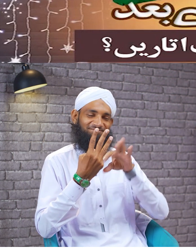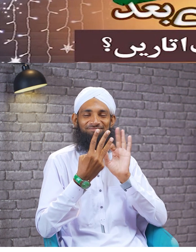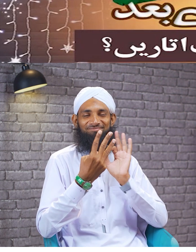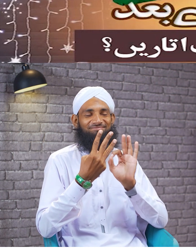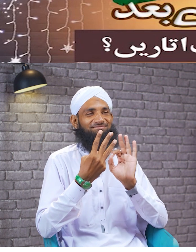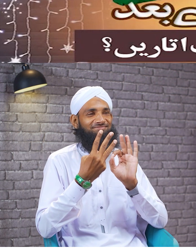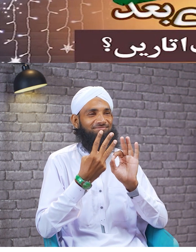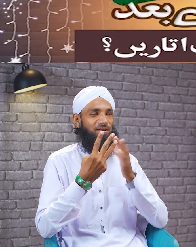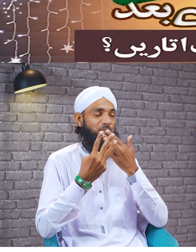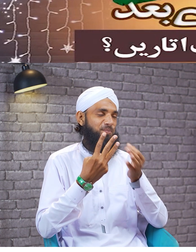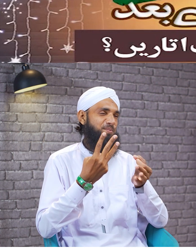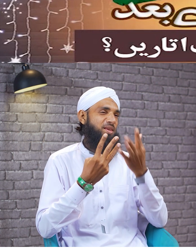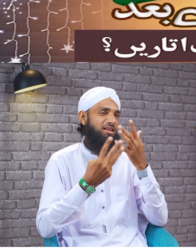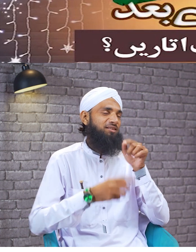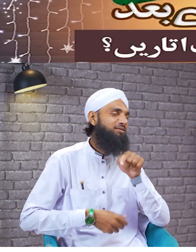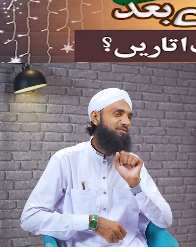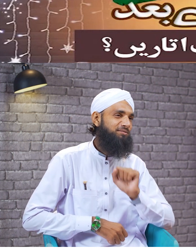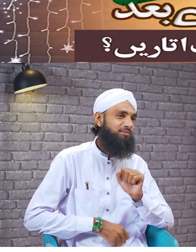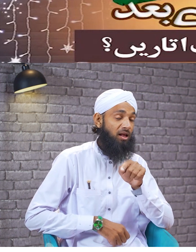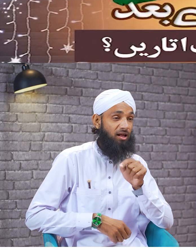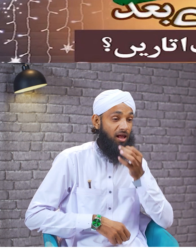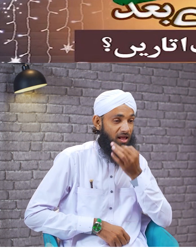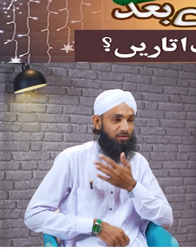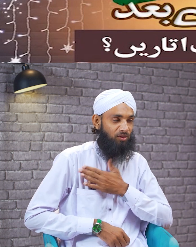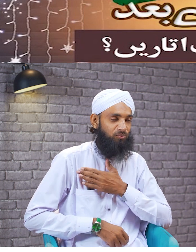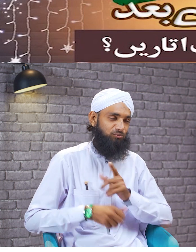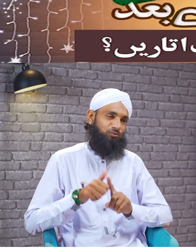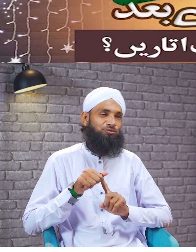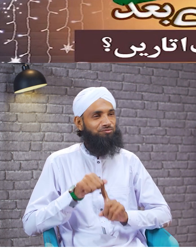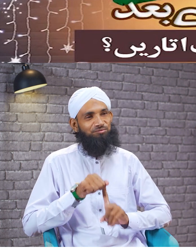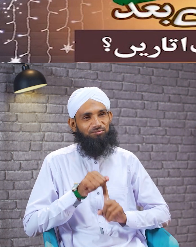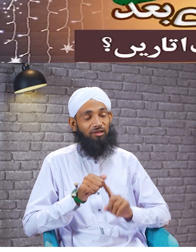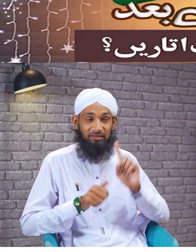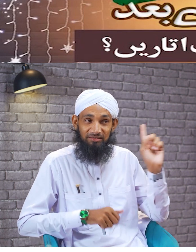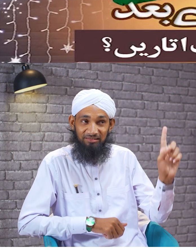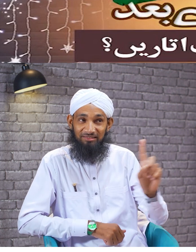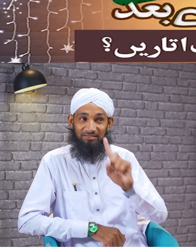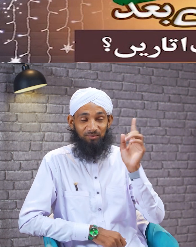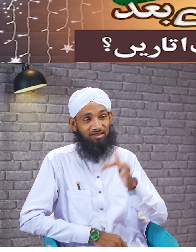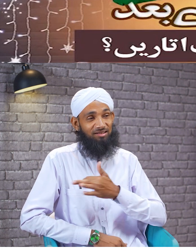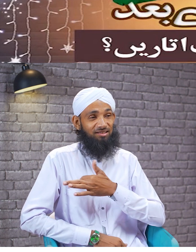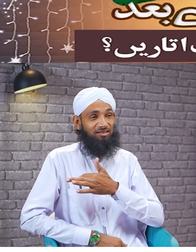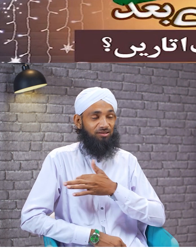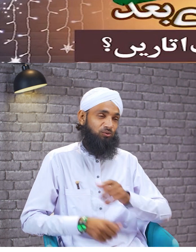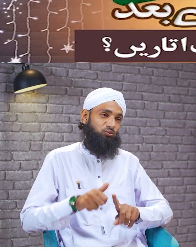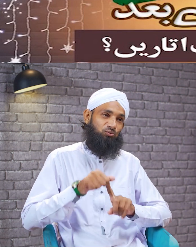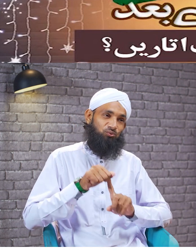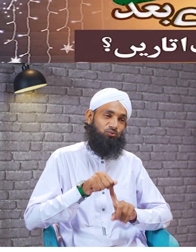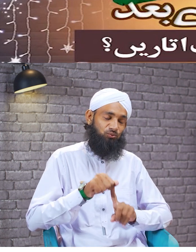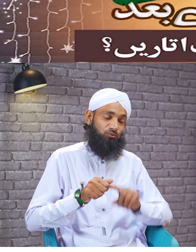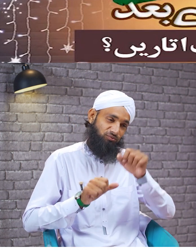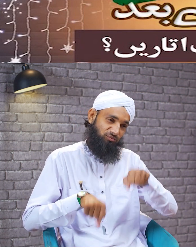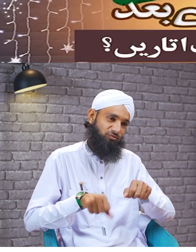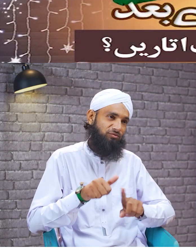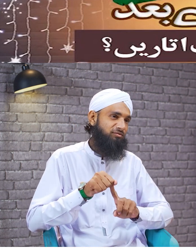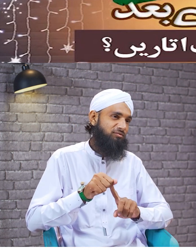तो अच्छों की यादों वाला है, अब इसका तो एहतराम हर हर एक आशिक का दिल जानता है कि किस तरह